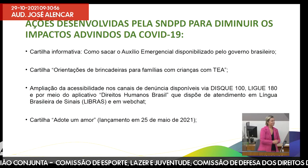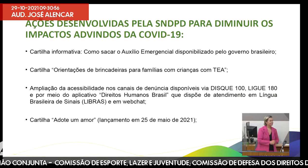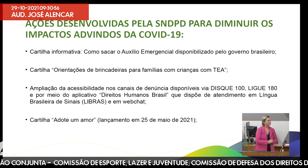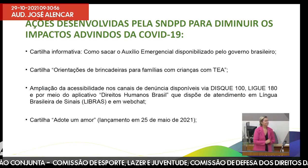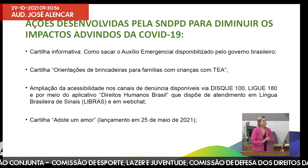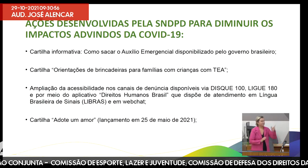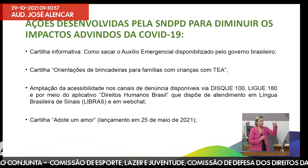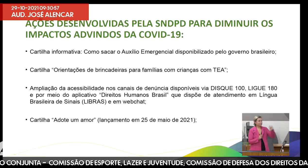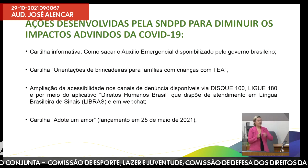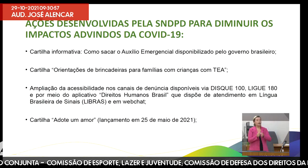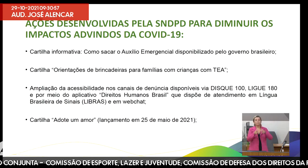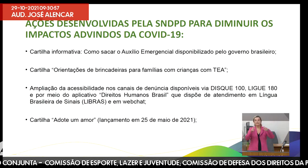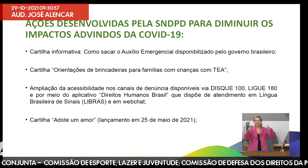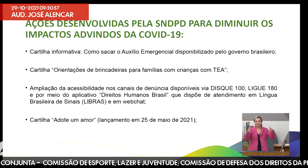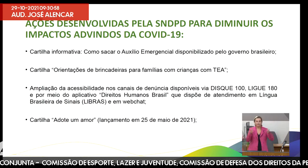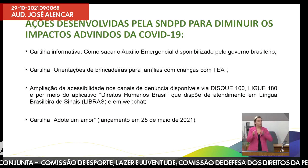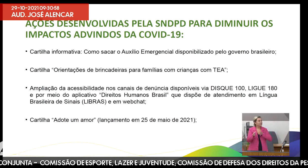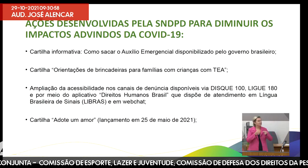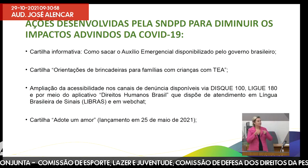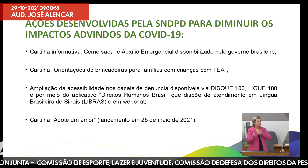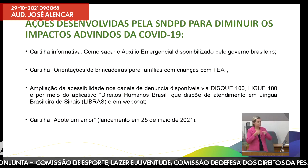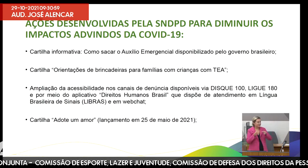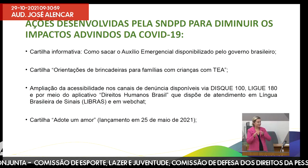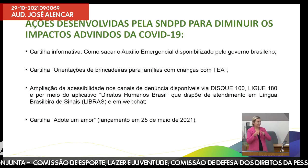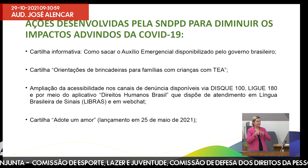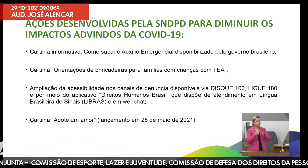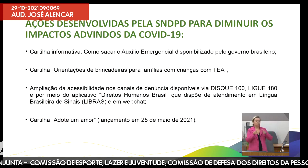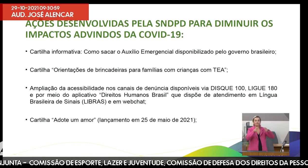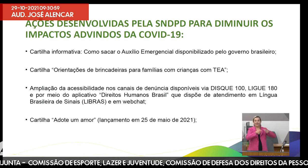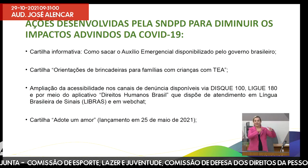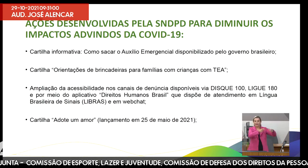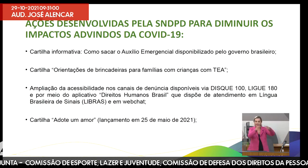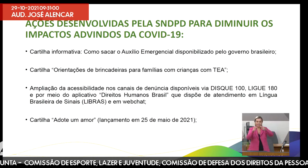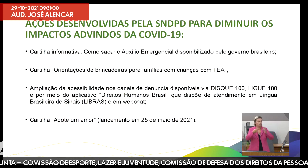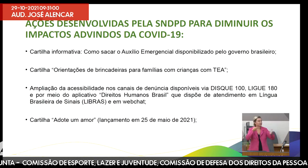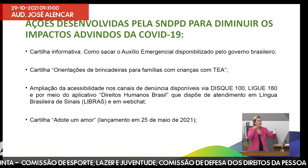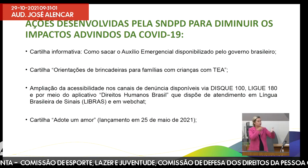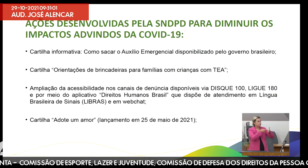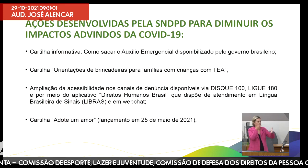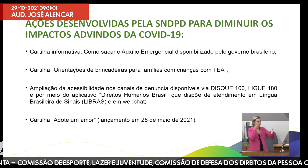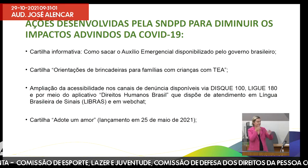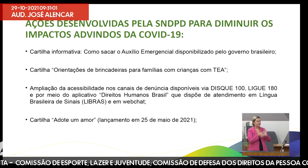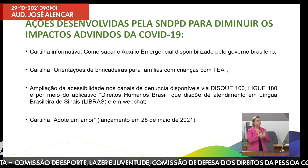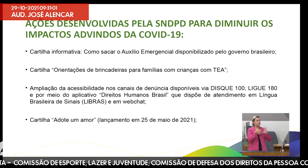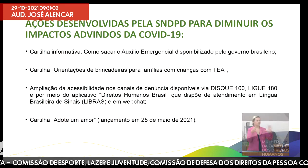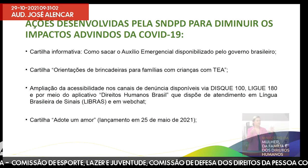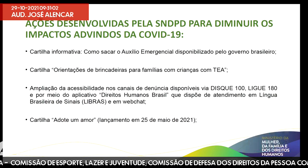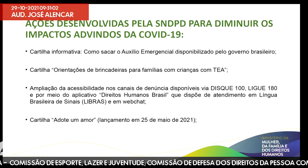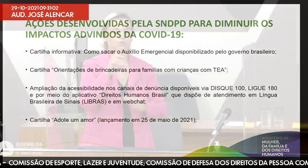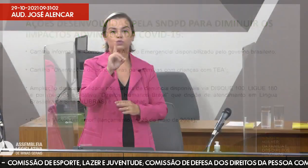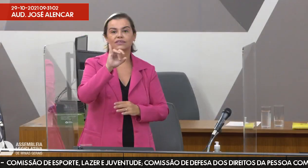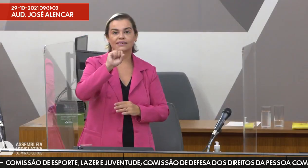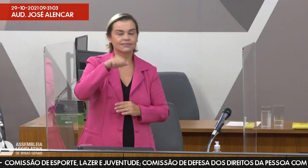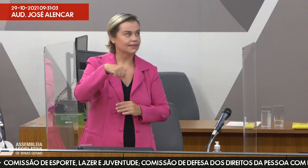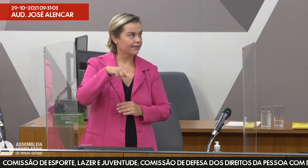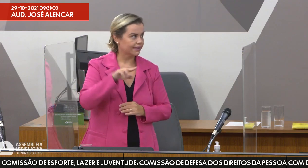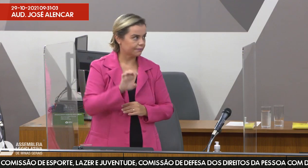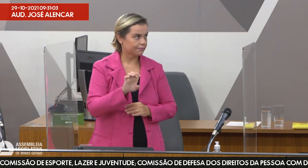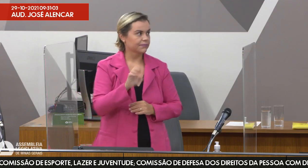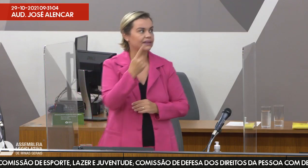Nós trouxemos alguns exemplares hoje, que o deputado nos fará a gentileza de divulgar. Fizemos